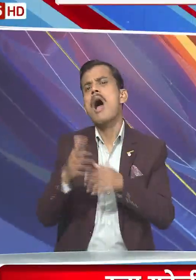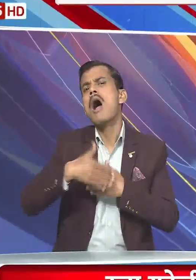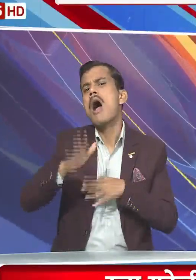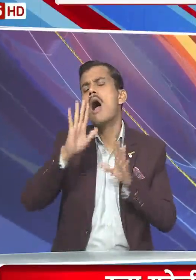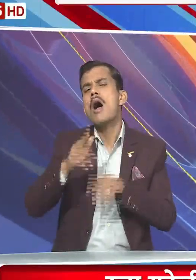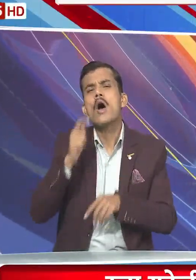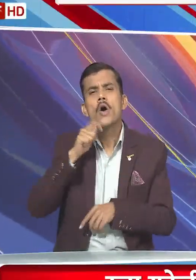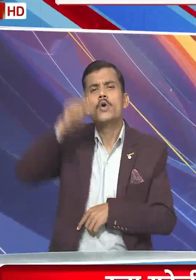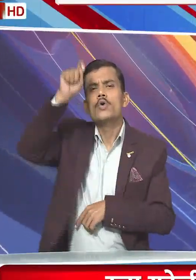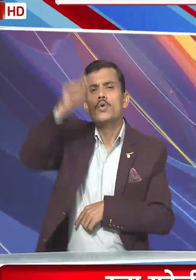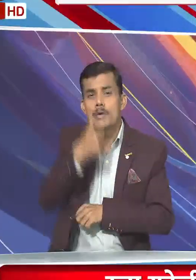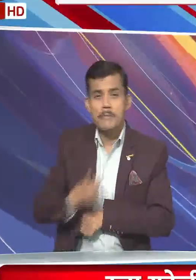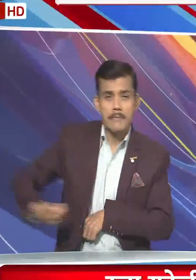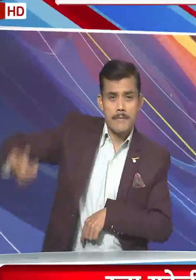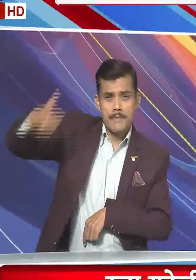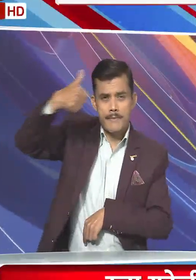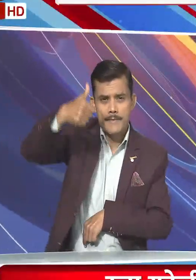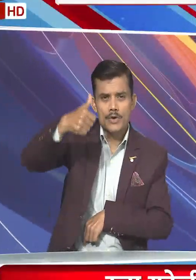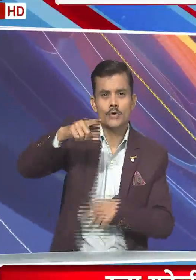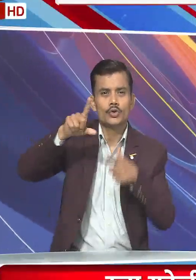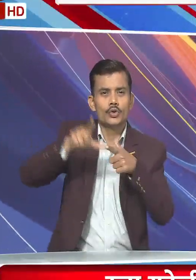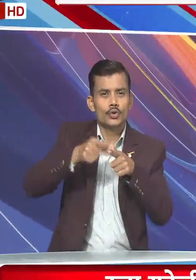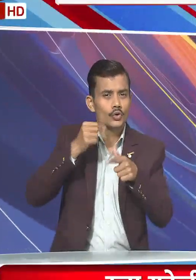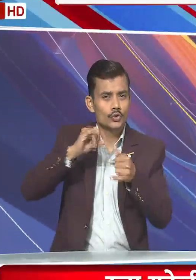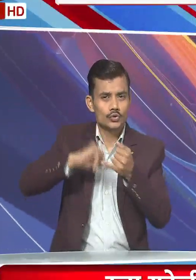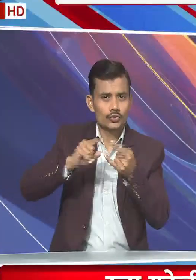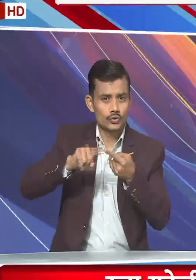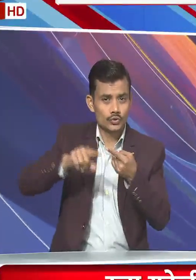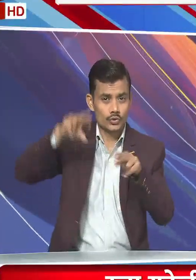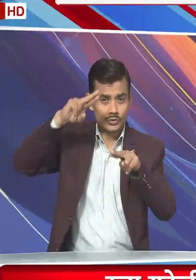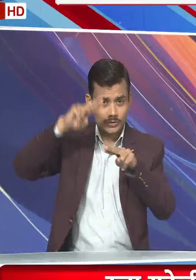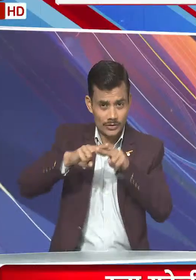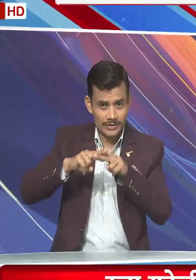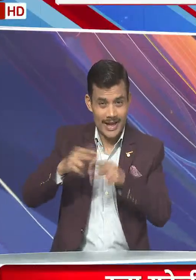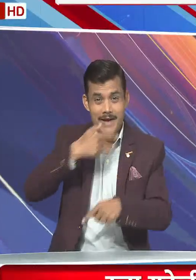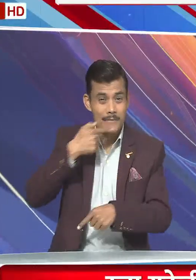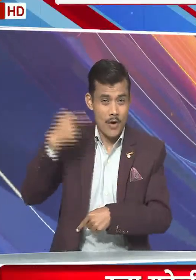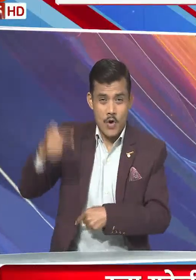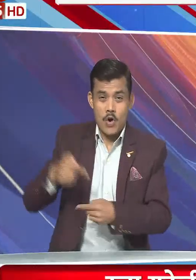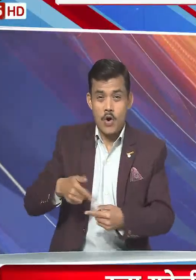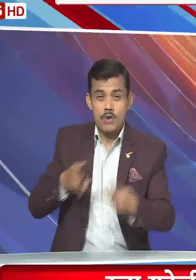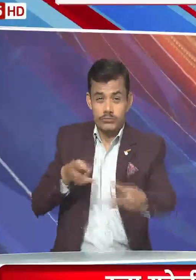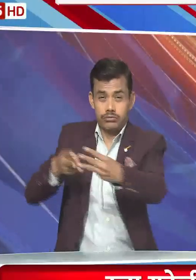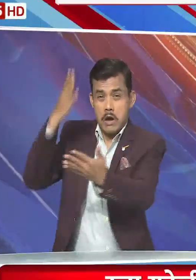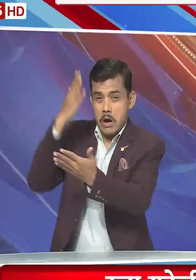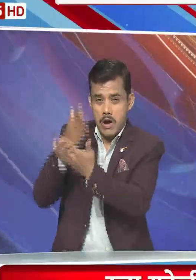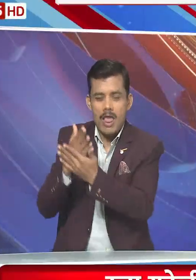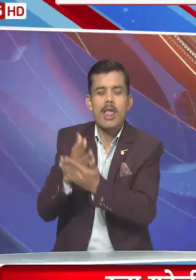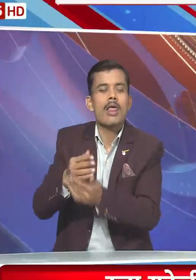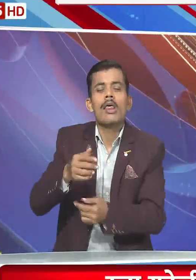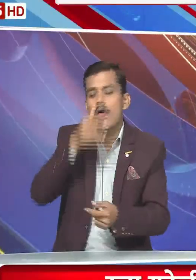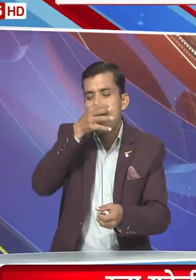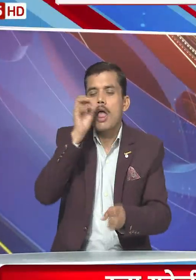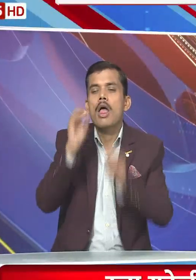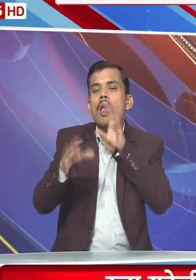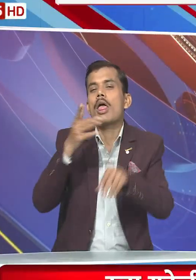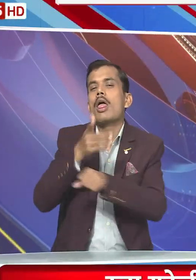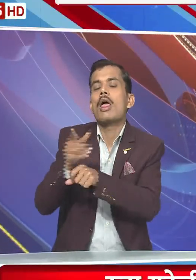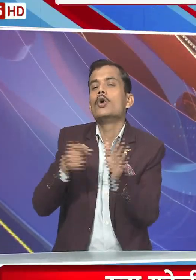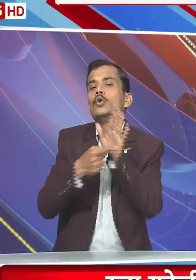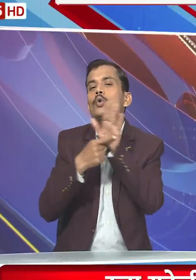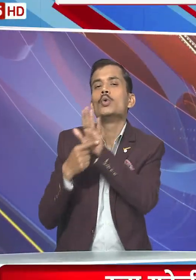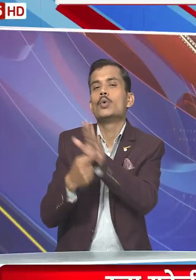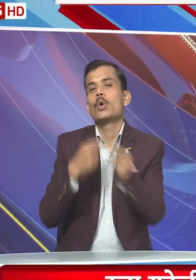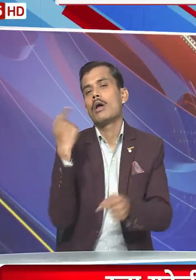वहीं यूरोपीय संघ के विदेश नीति प्रमुख ने रूस द्वारा किए गए युद्ध विराम को बताया पाखंड।